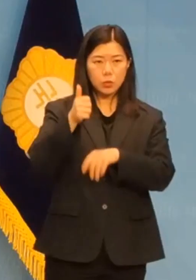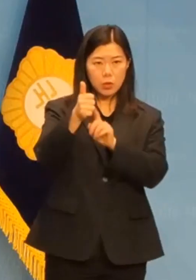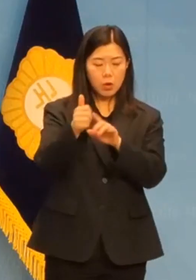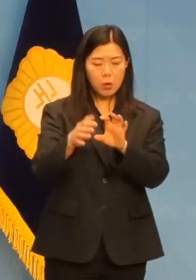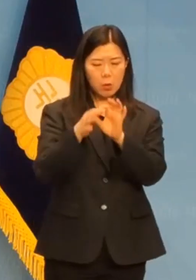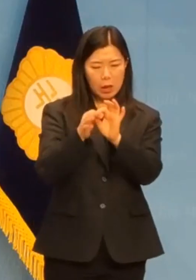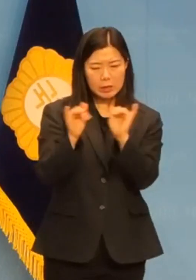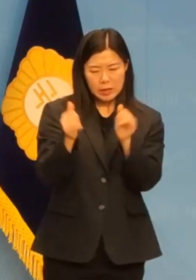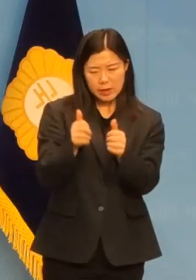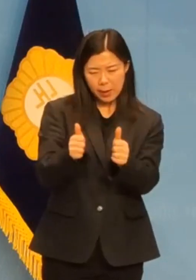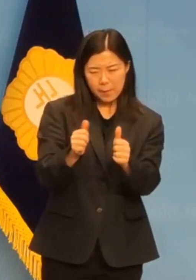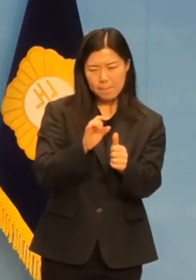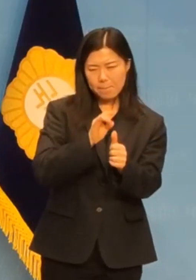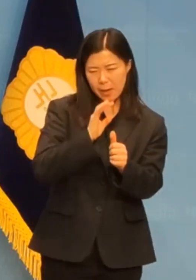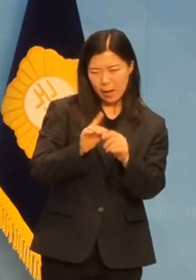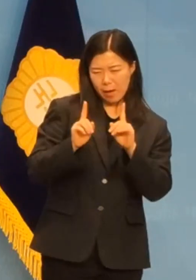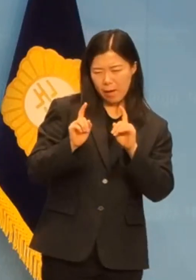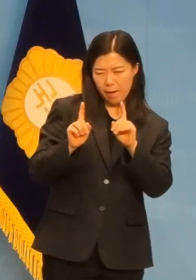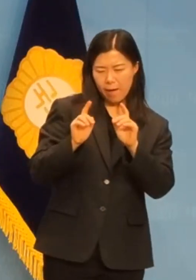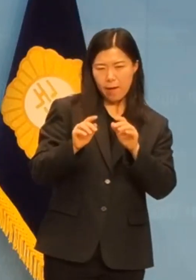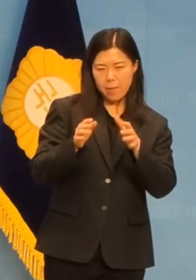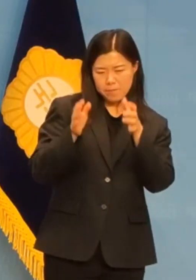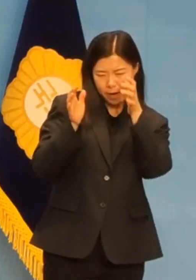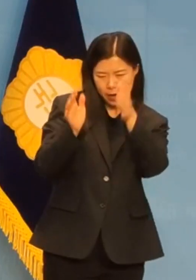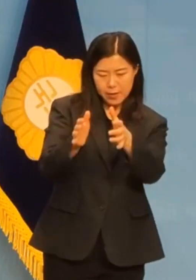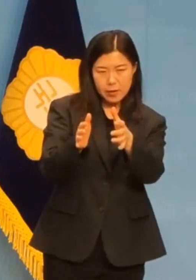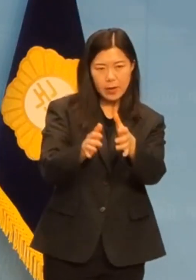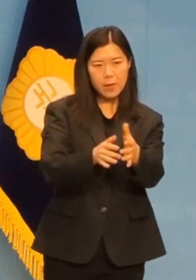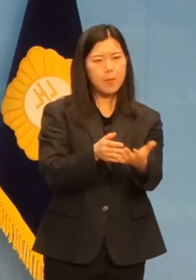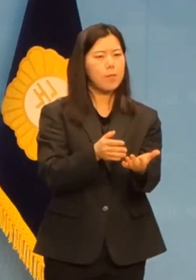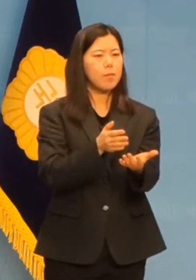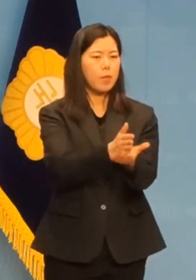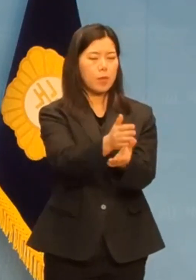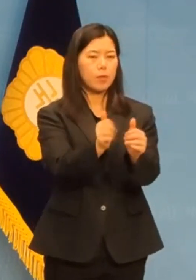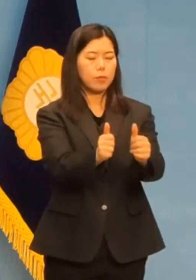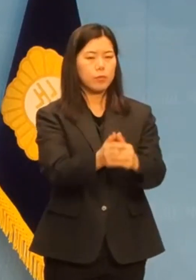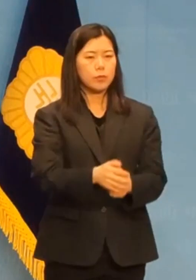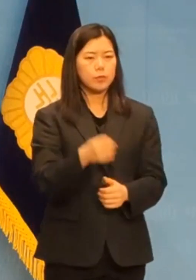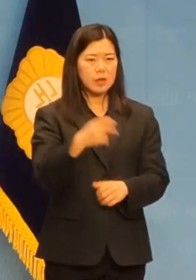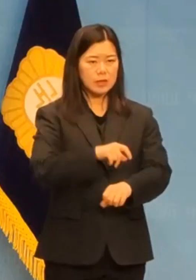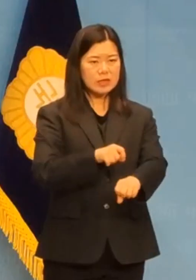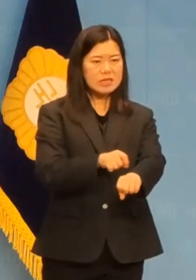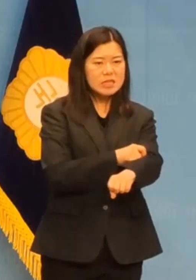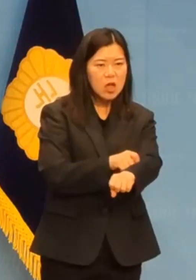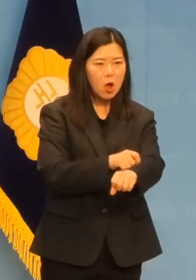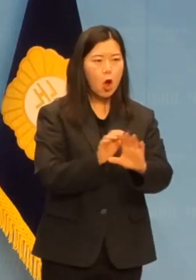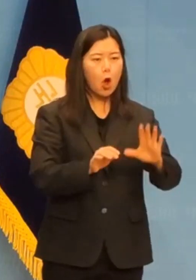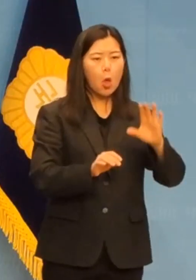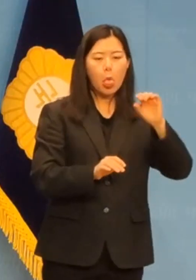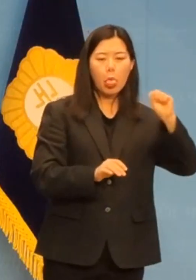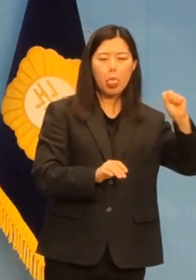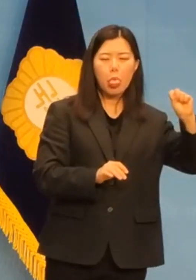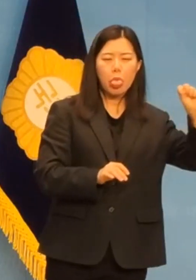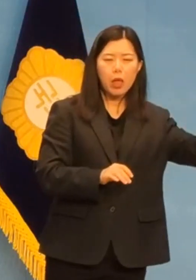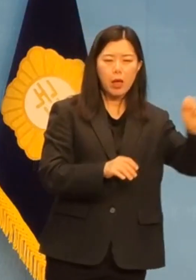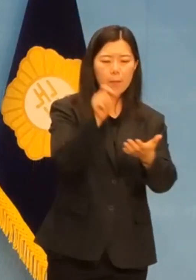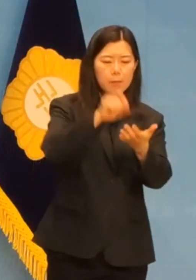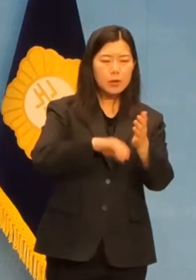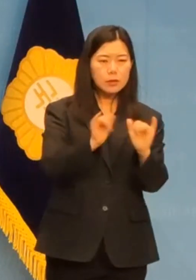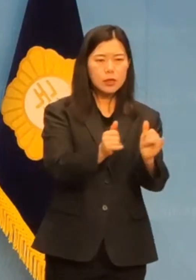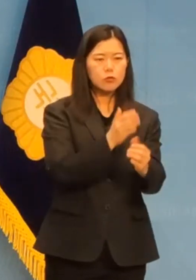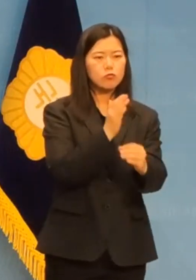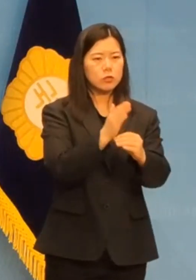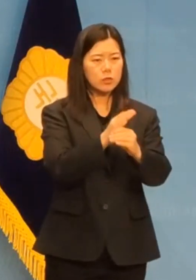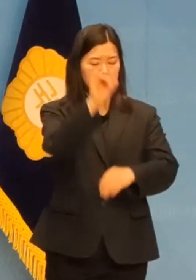관련자 재판만을 겨냥한 처분적 법률이고 특정 성향의 판사들이 주도하는 전국